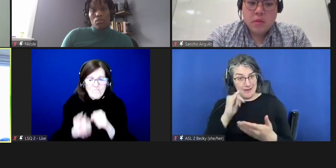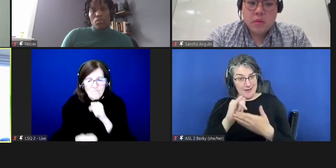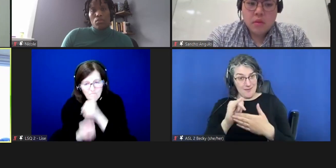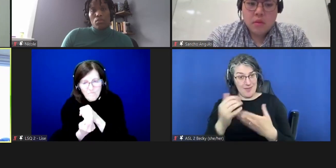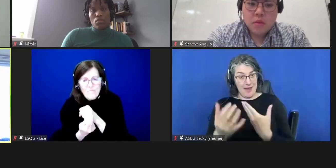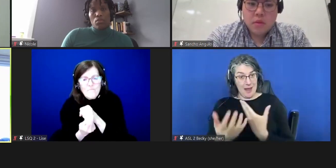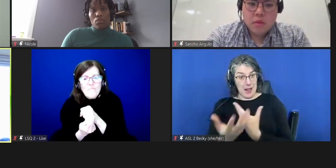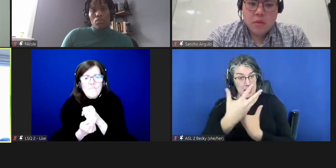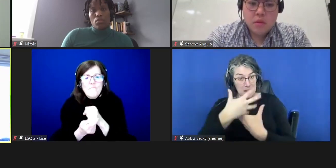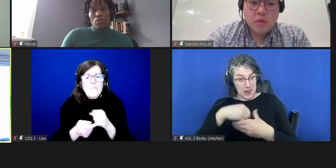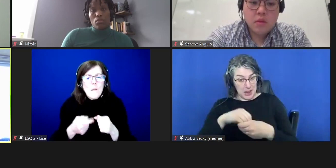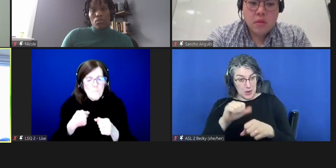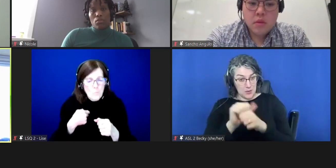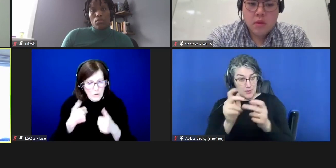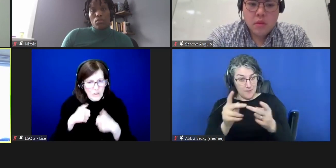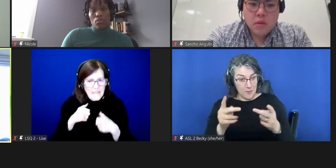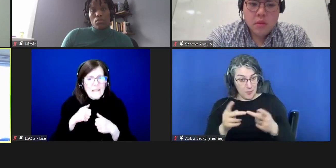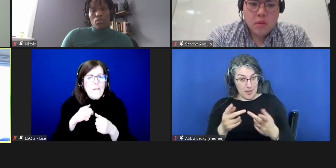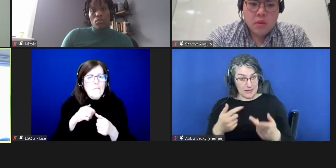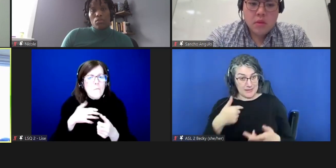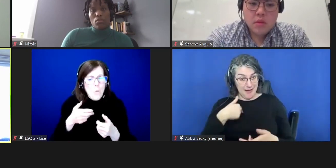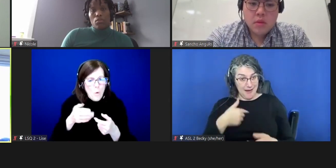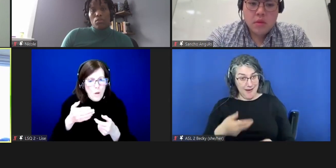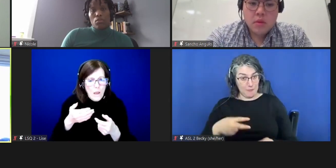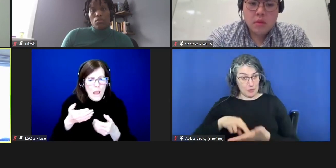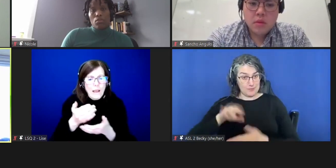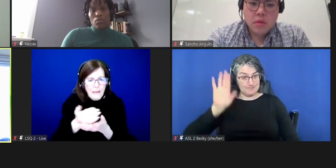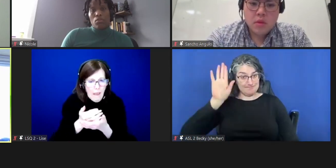tienne l'initiative.